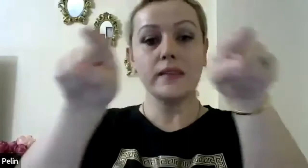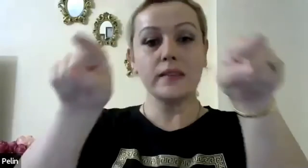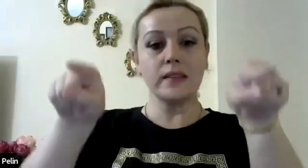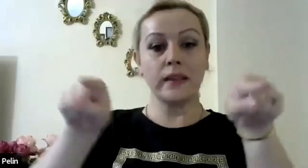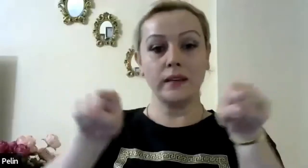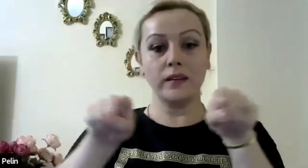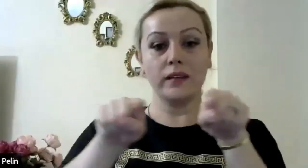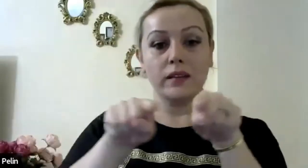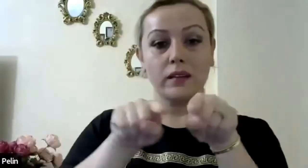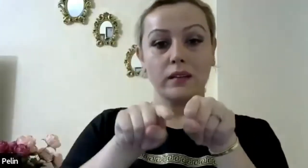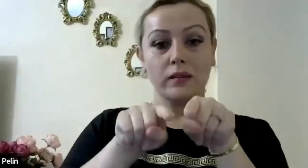sizin,